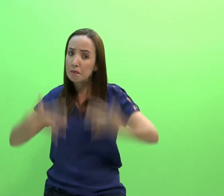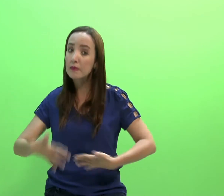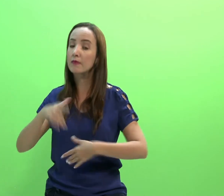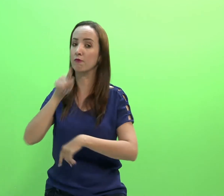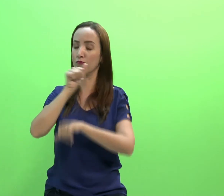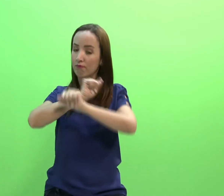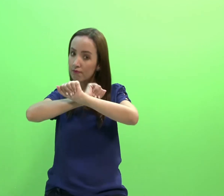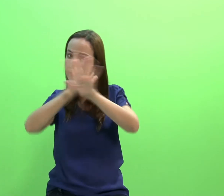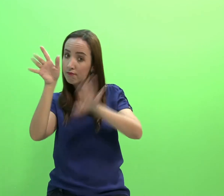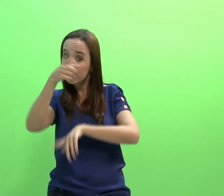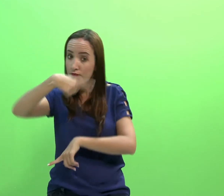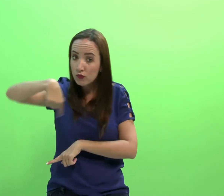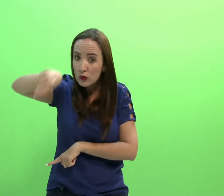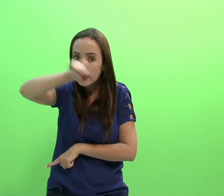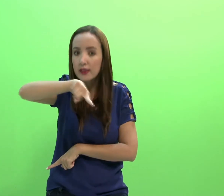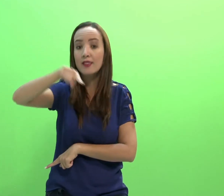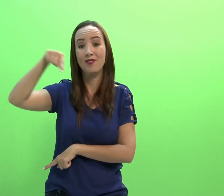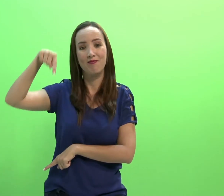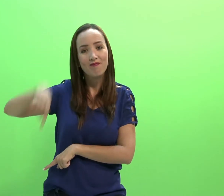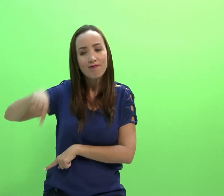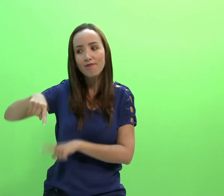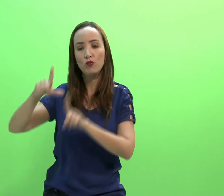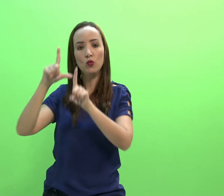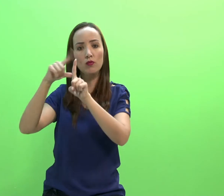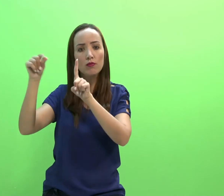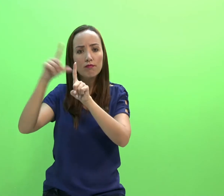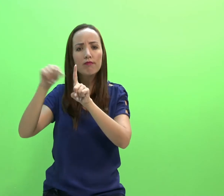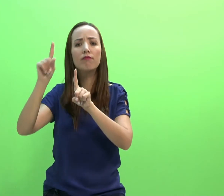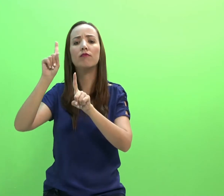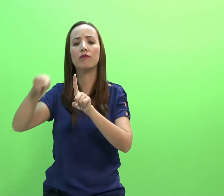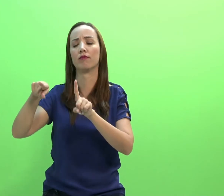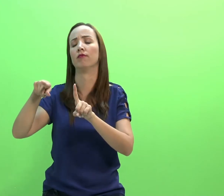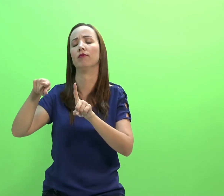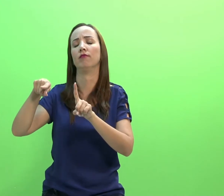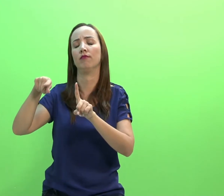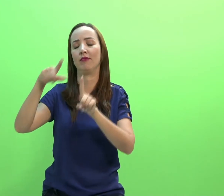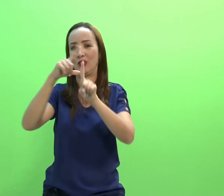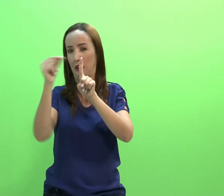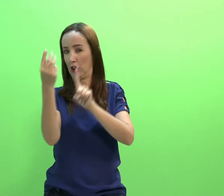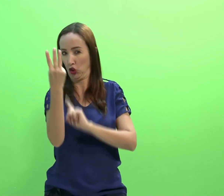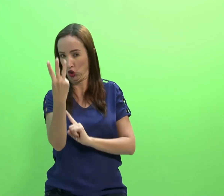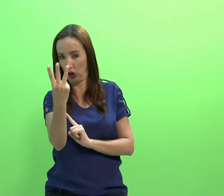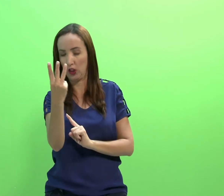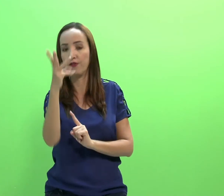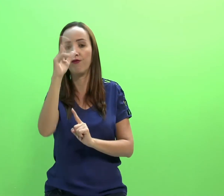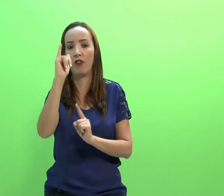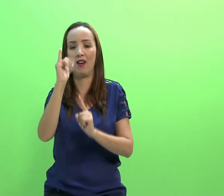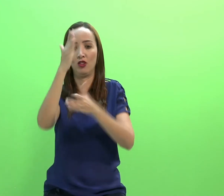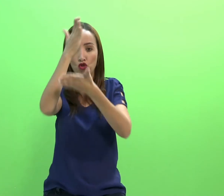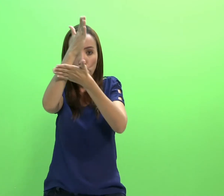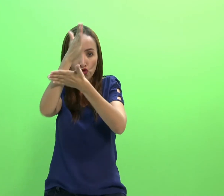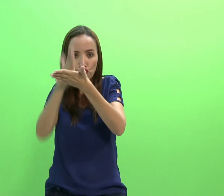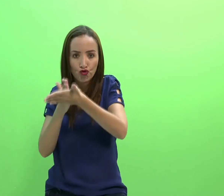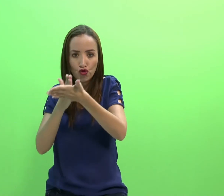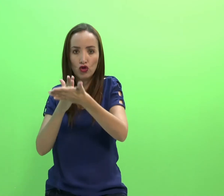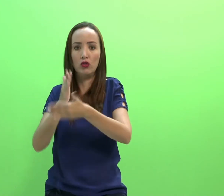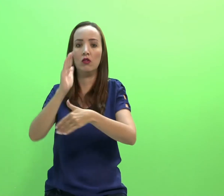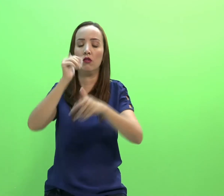Então, hoje falaremos sobre isso e espero que fique claro para vocês. Na unidade 3,